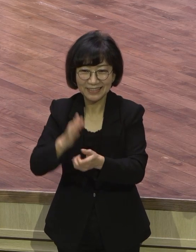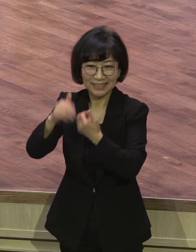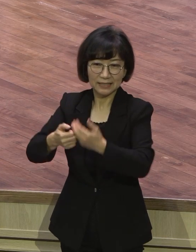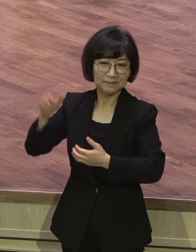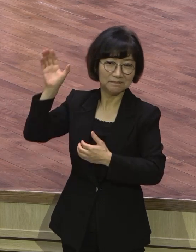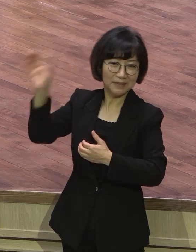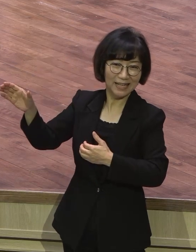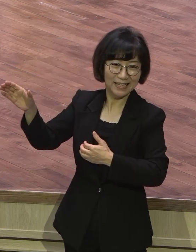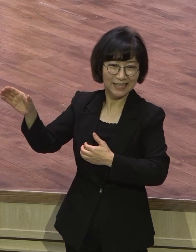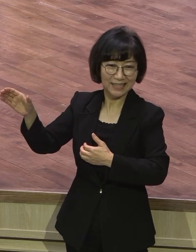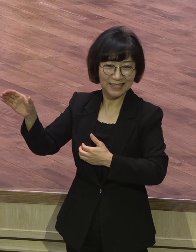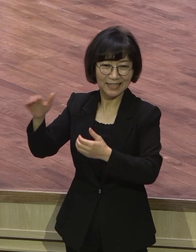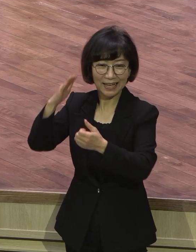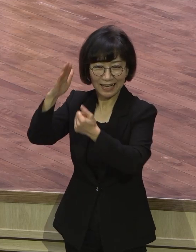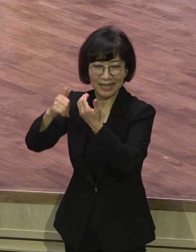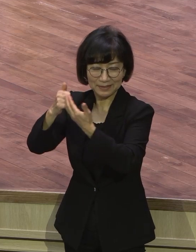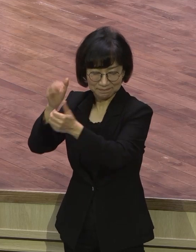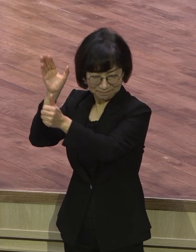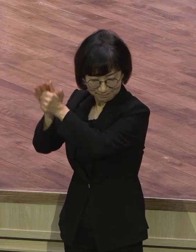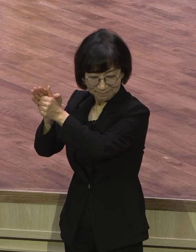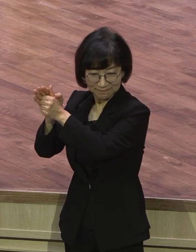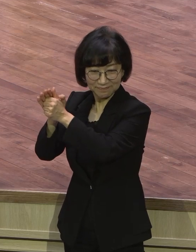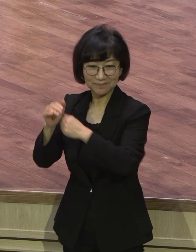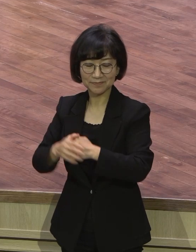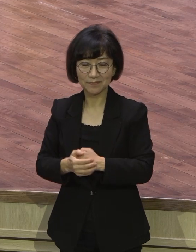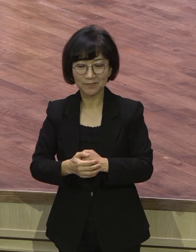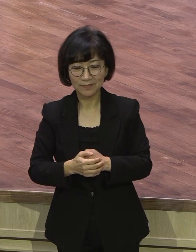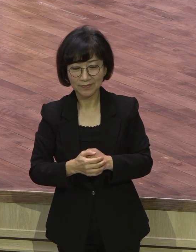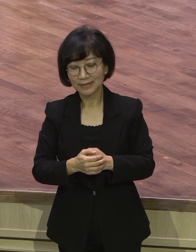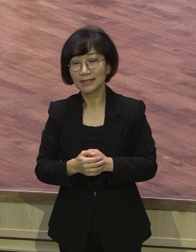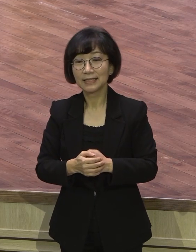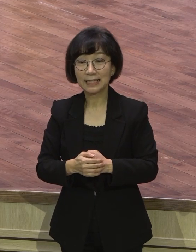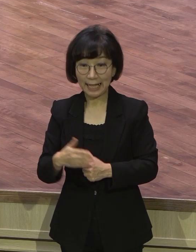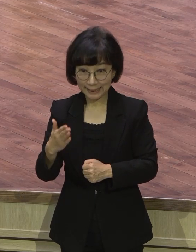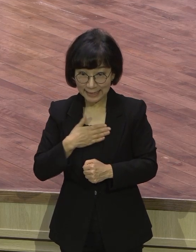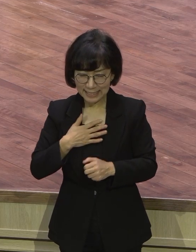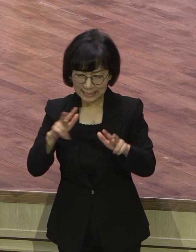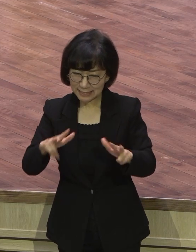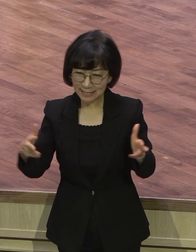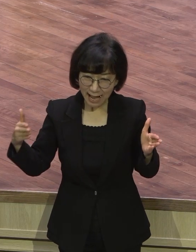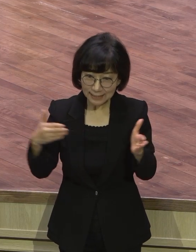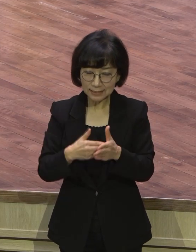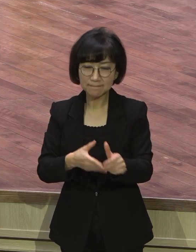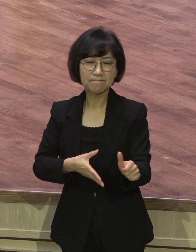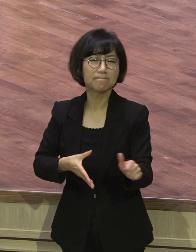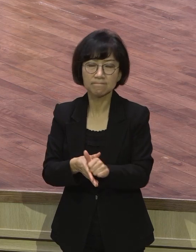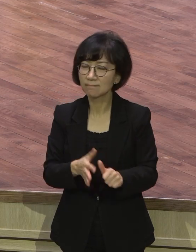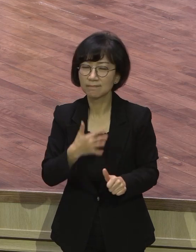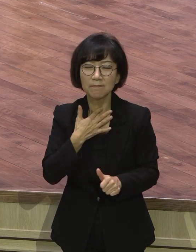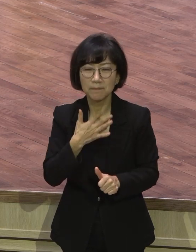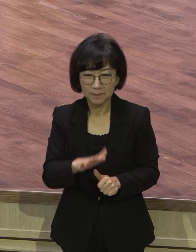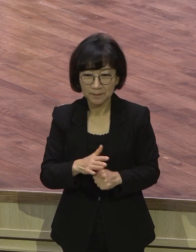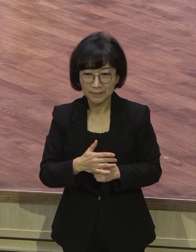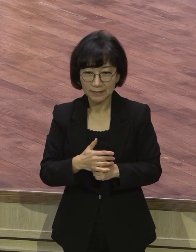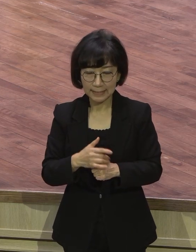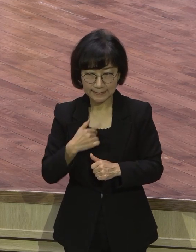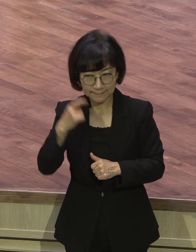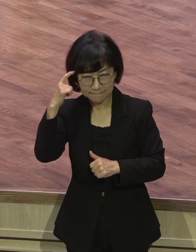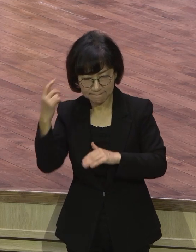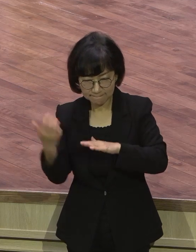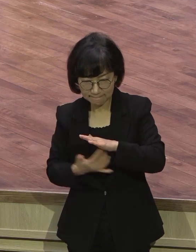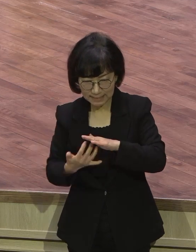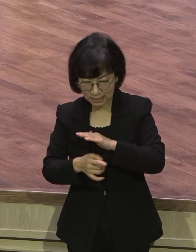저는 많이 봤어요. 내가 손본사는 아무도 없어요. 잔머리 굴려가지고 먼지 써가지고 내 방부